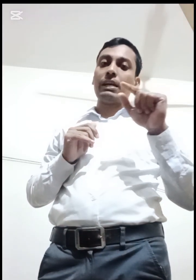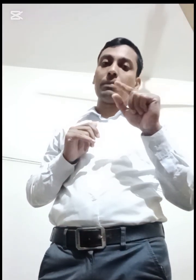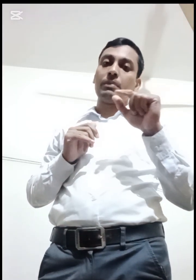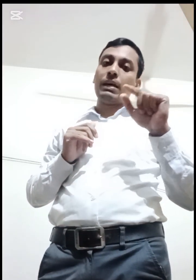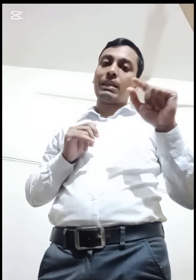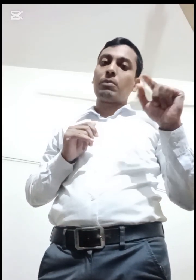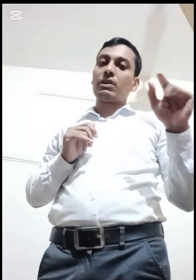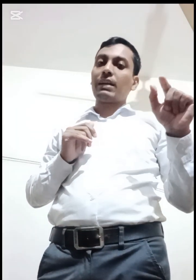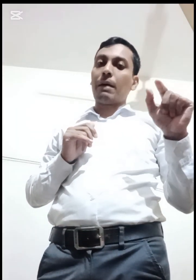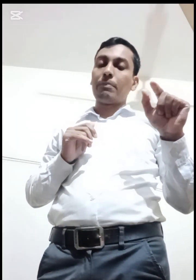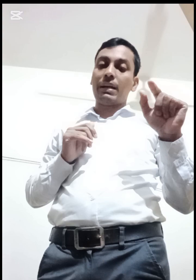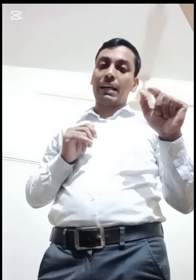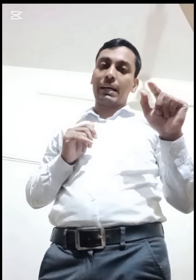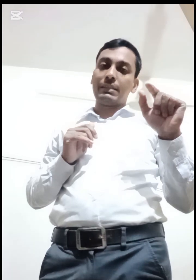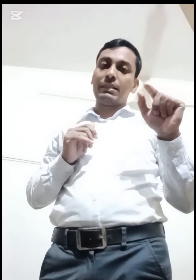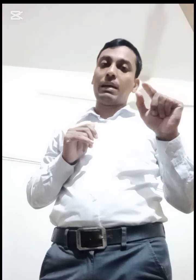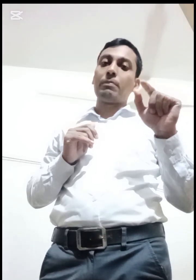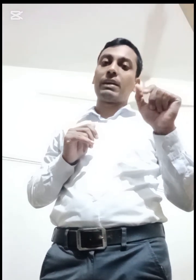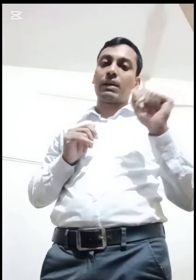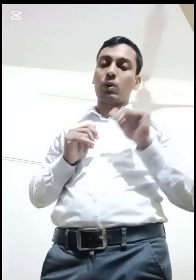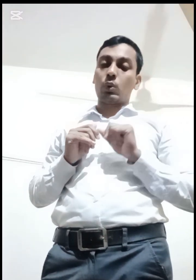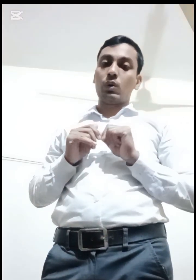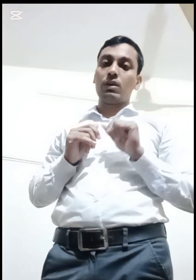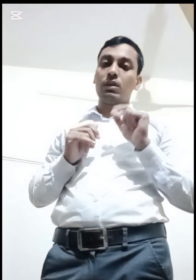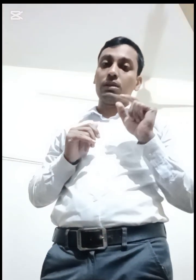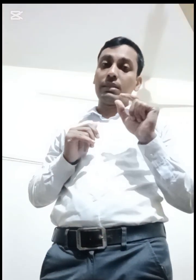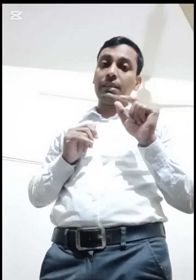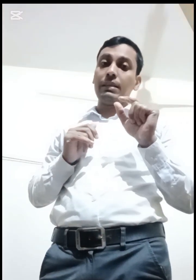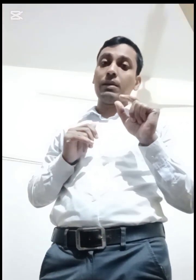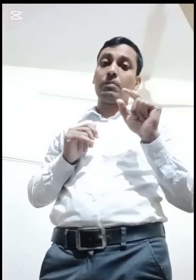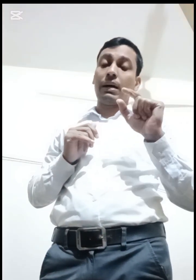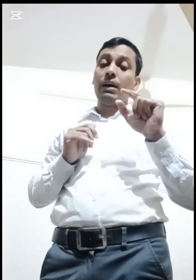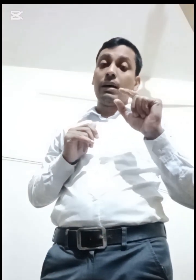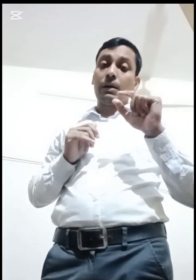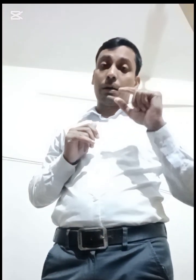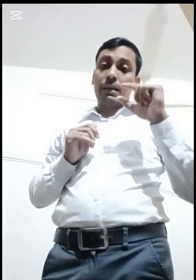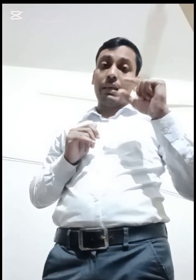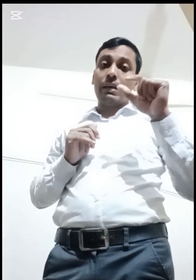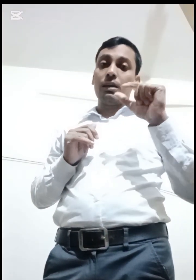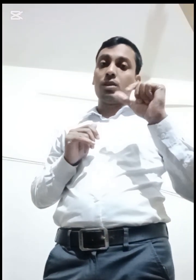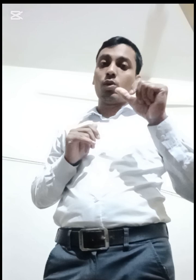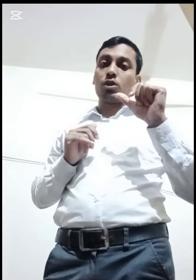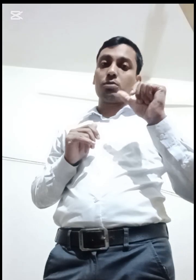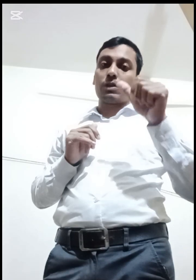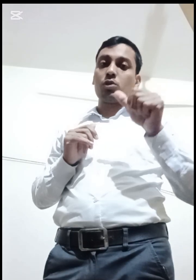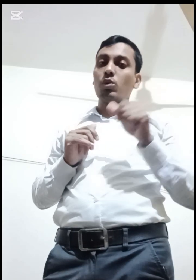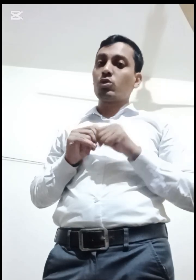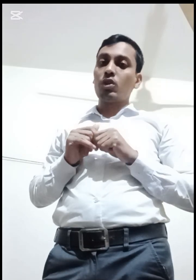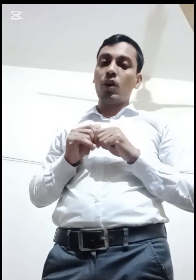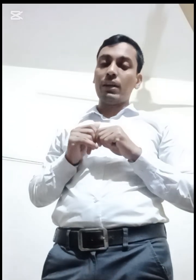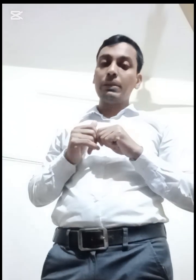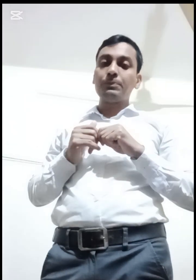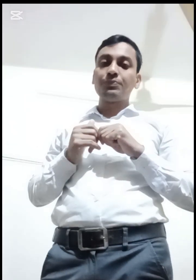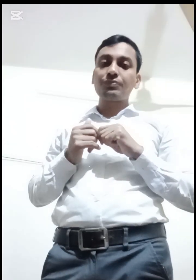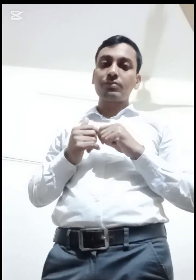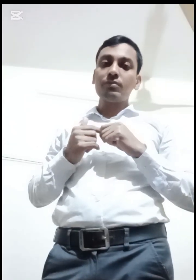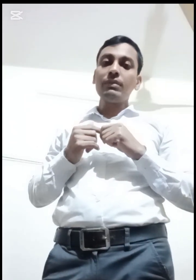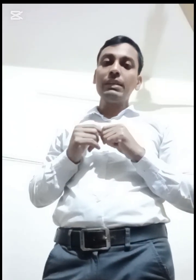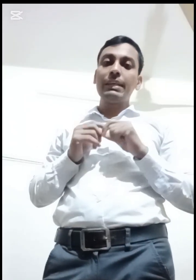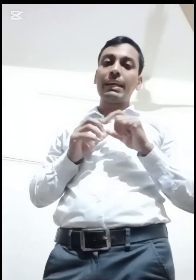টাইপ, তারপরে তার অ্যাম্পিয়ার লেখা আছে যে অ্যাম্পিয়ারটা কত। সি বা 10 বা 16 যদি হয়,